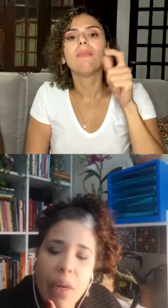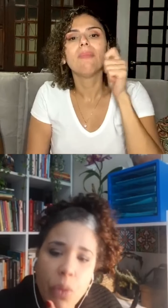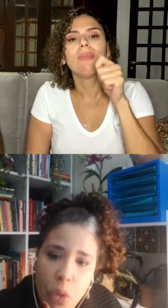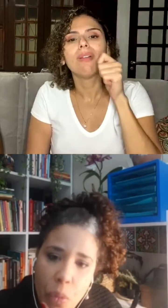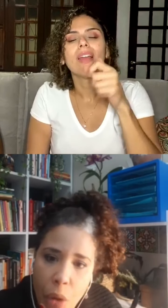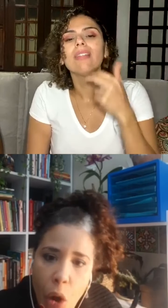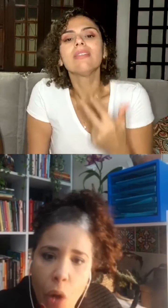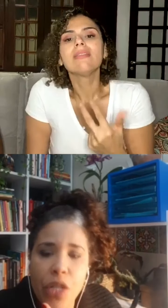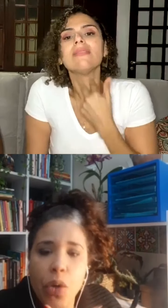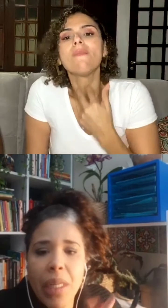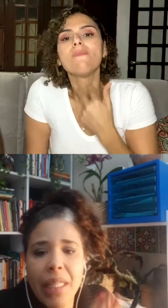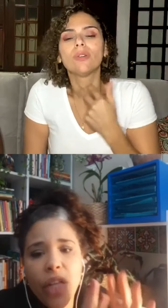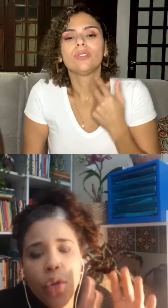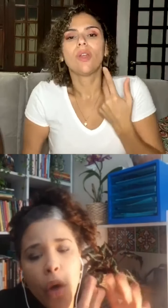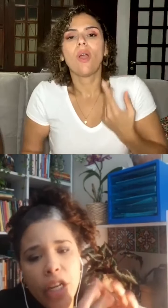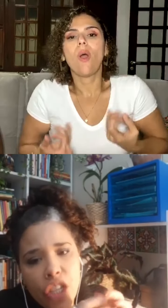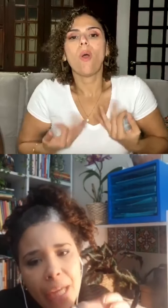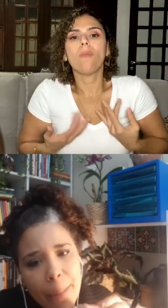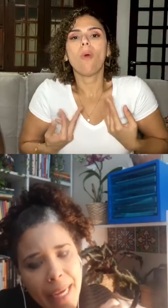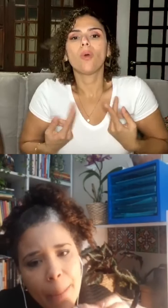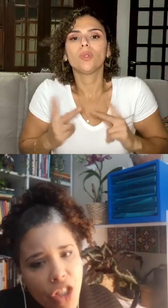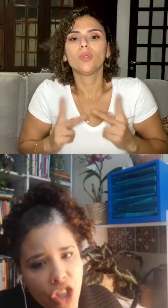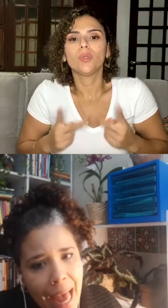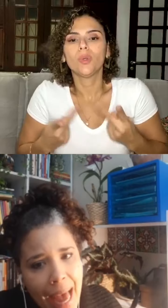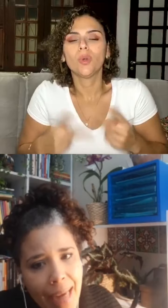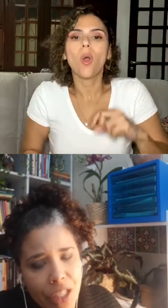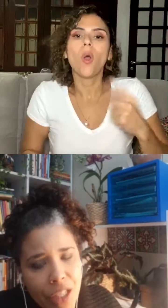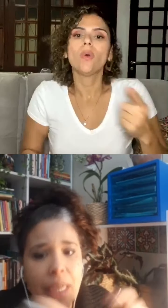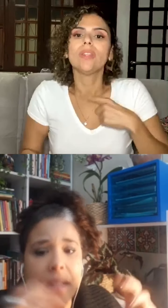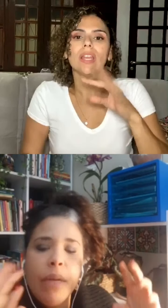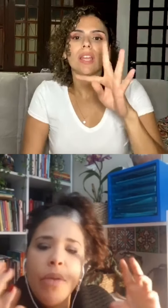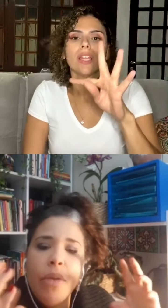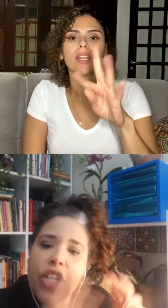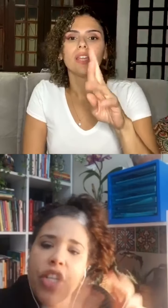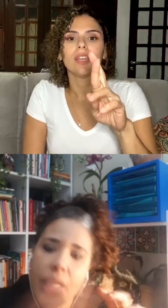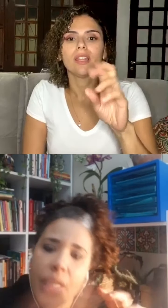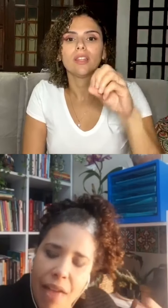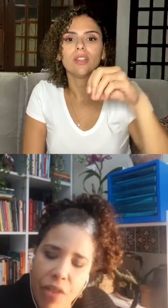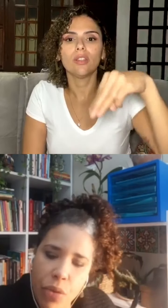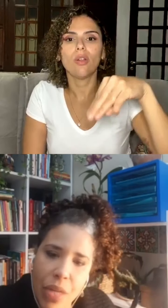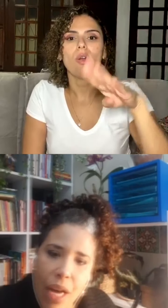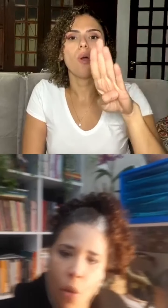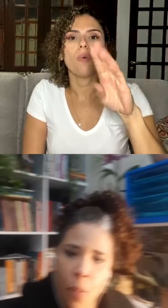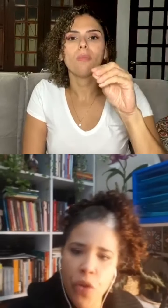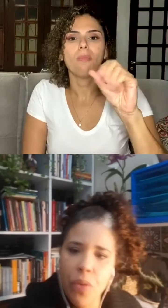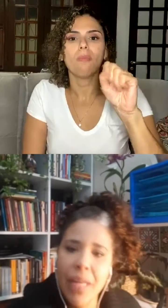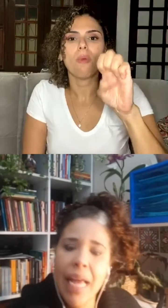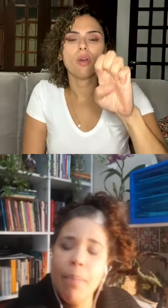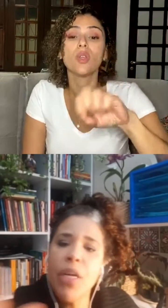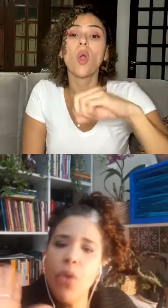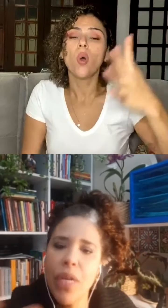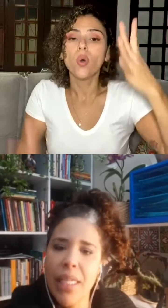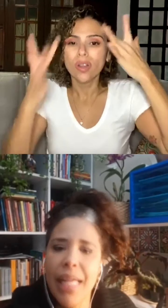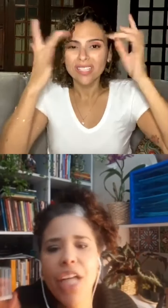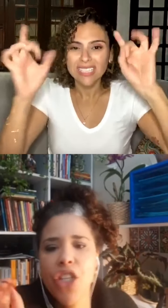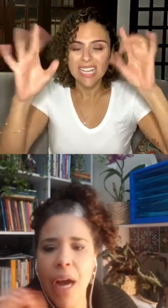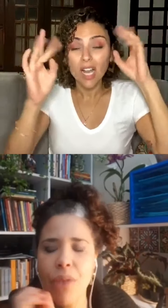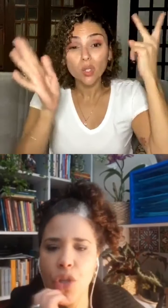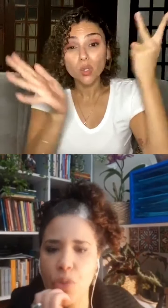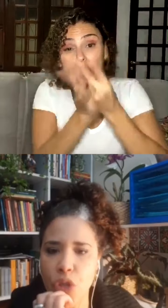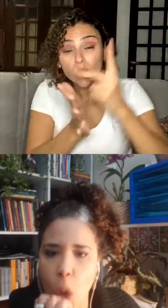tiveram trombose, ou que têm dores de cabeça diárias, são mulheres que não devem usar hormônio. Deem prioridade